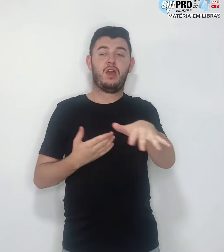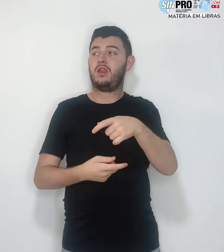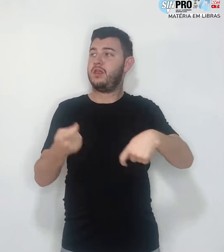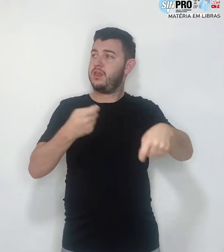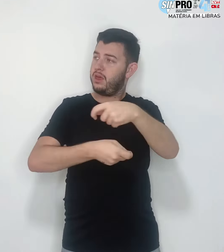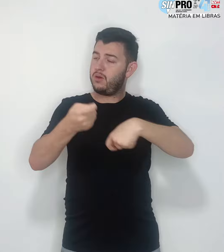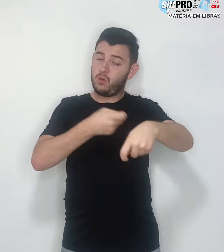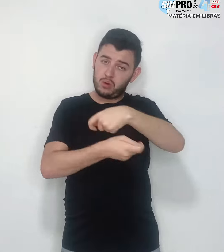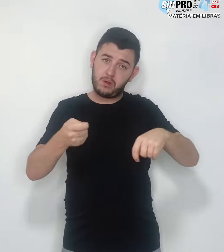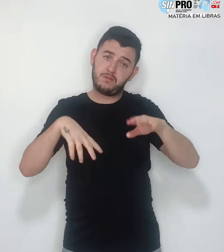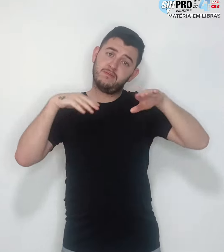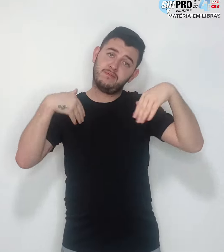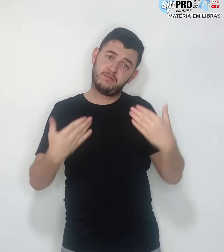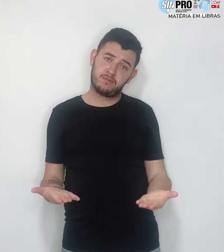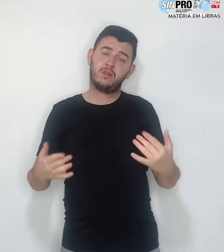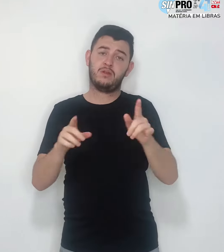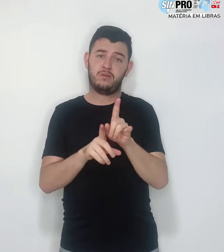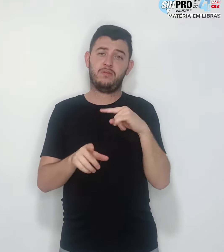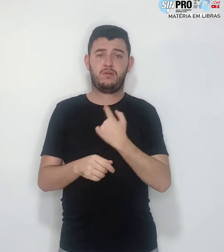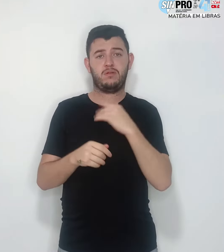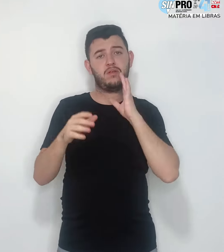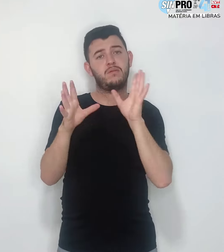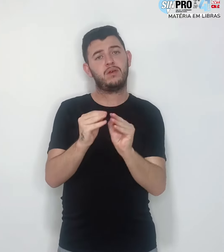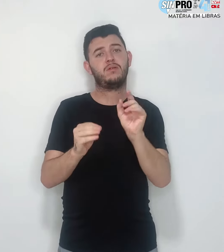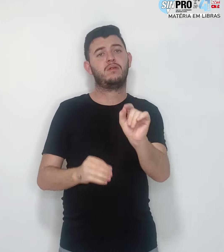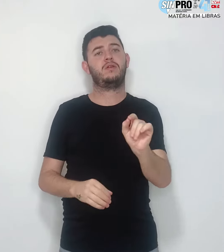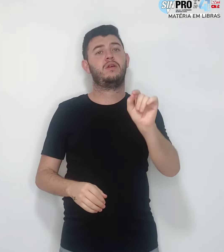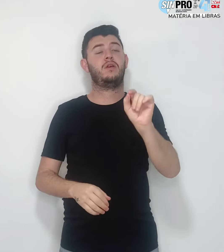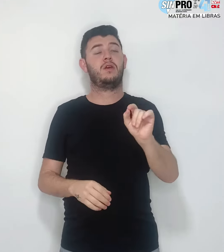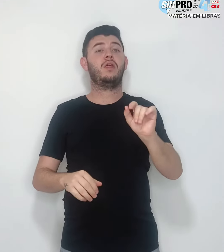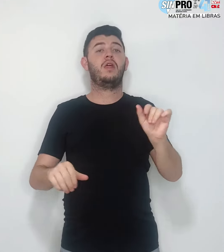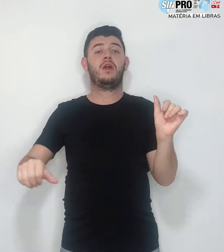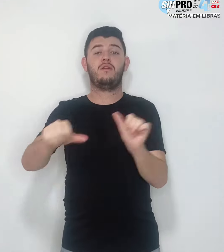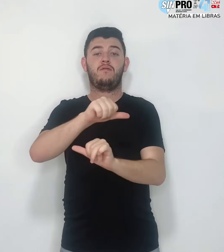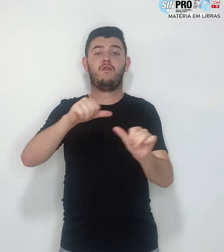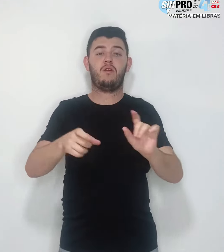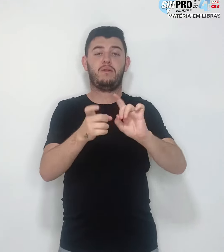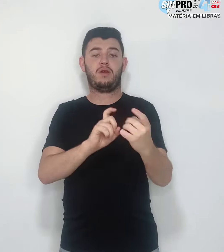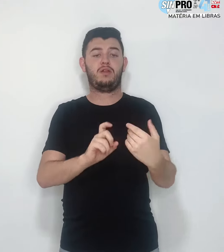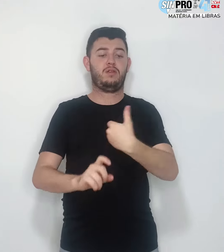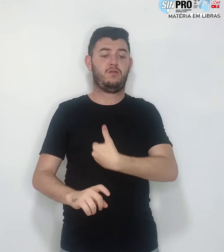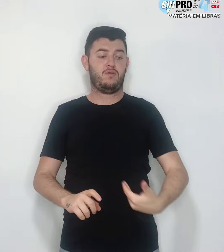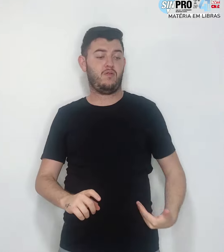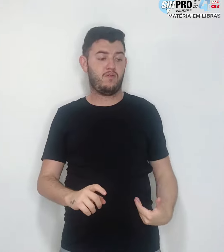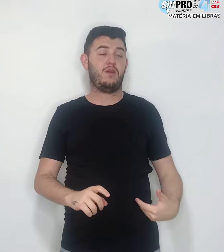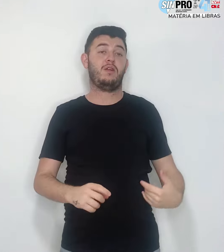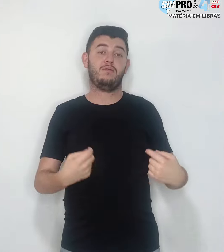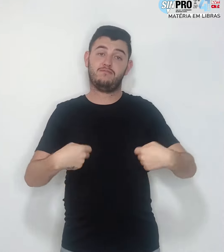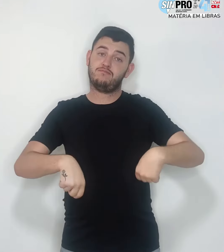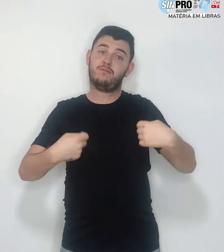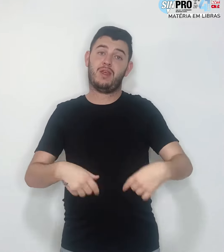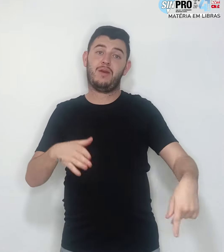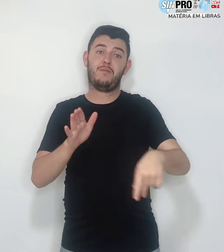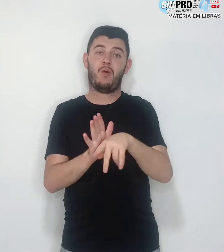eles e nós precisamos lutar duramente para evitar a aprovação dessa reforma,